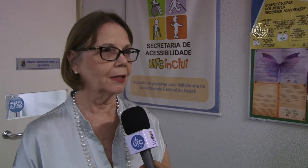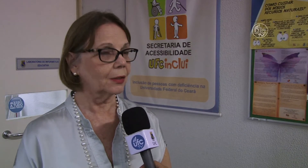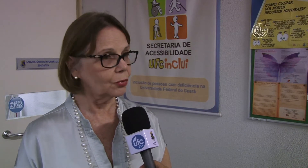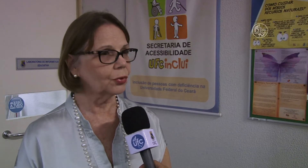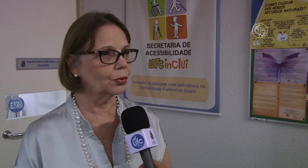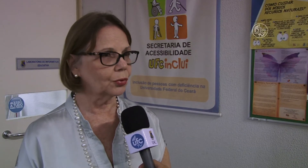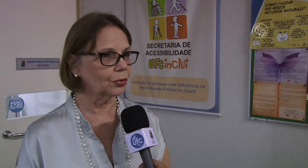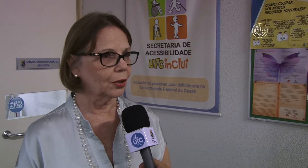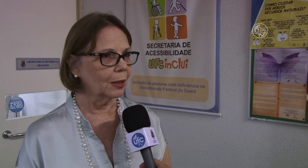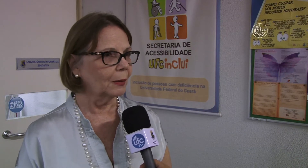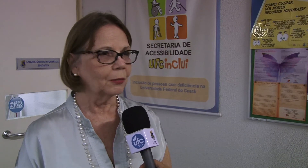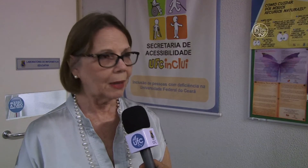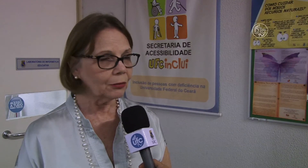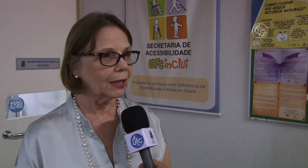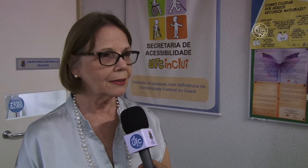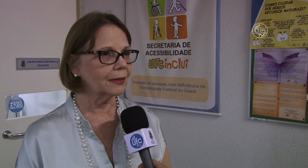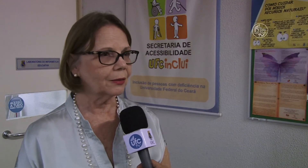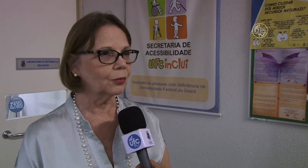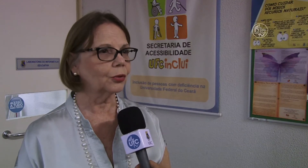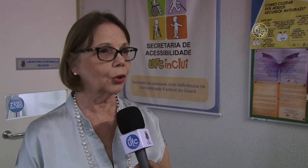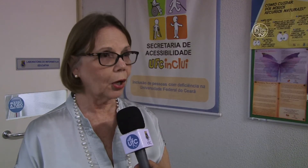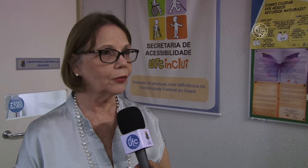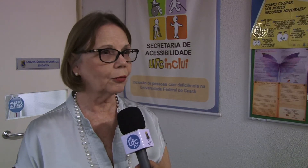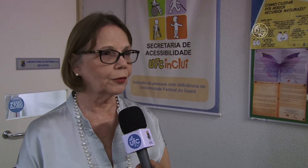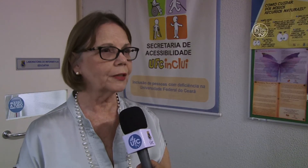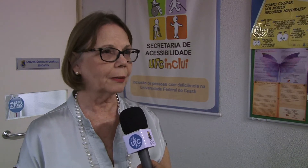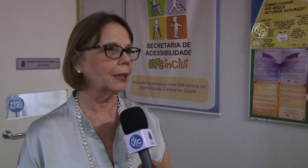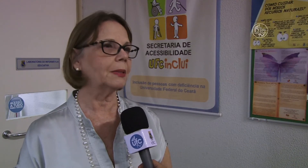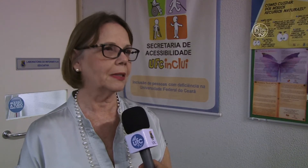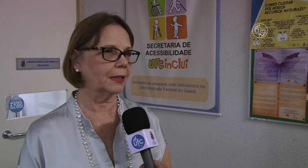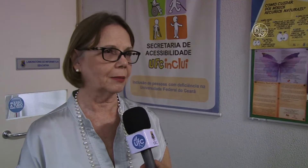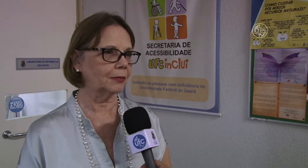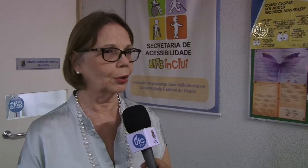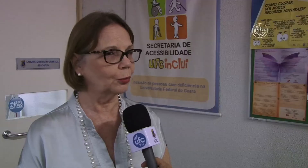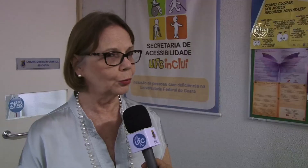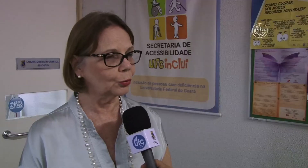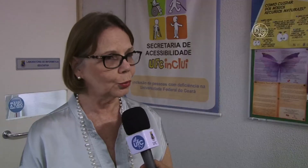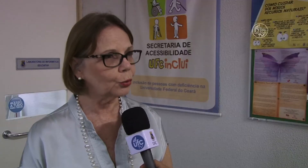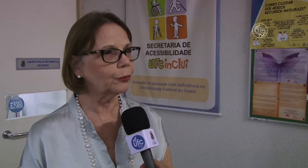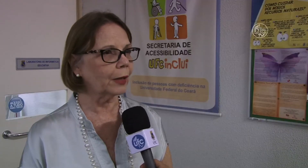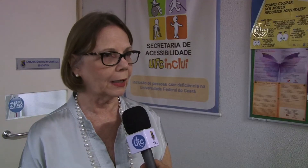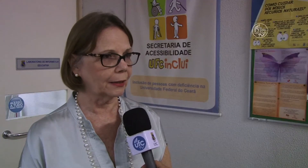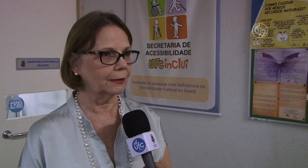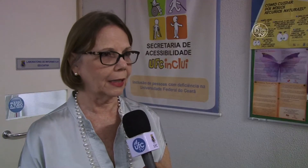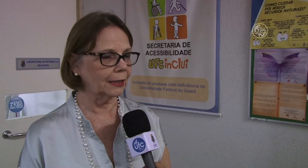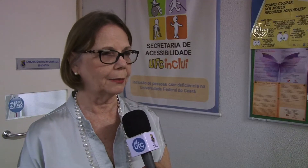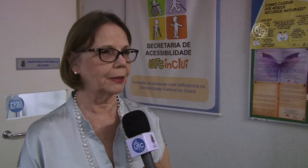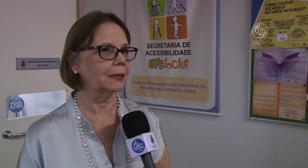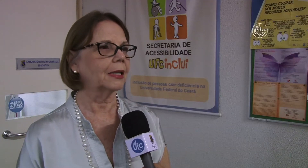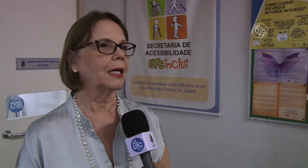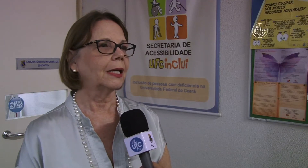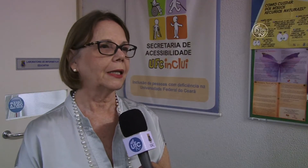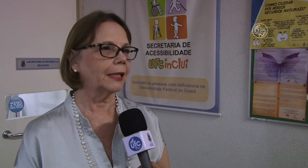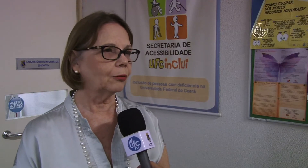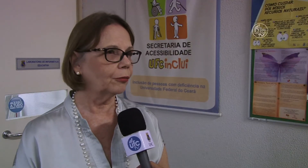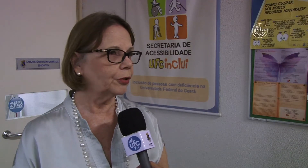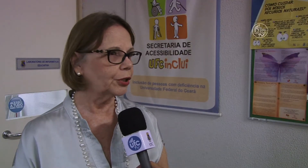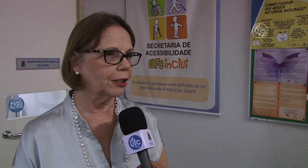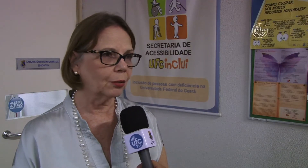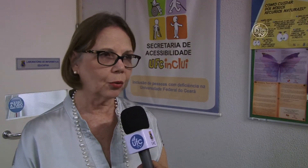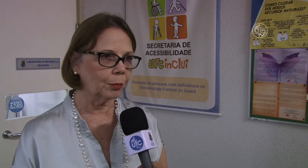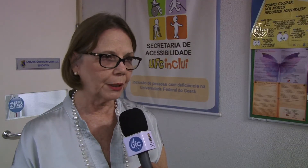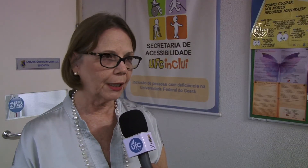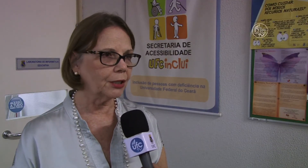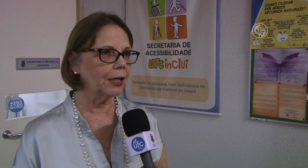Libras são os surdos. Mas não é assim. Nós, ouvintes, também precisamos. Quando o surdo fala na Libras e tem um